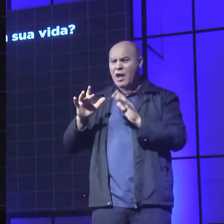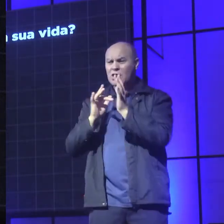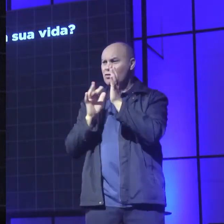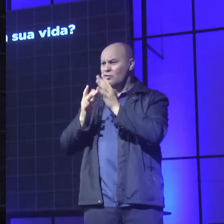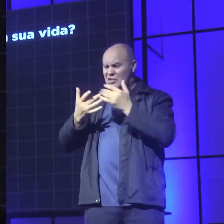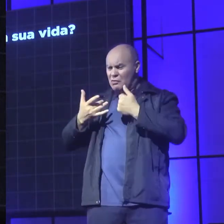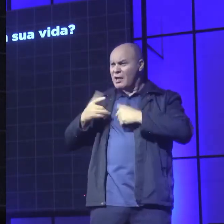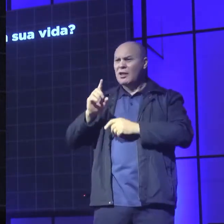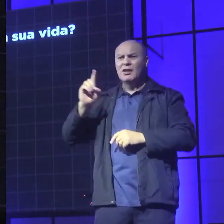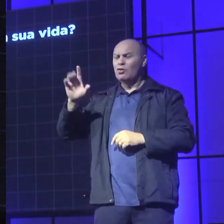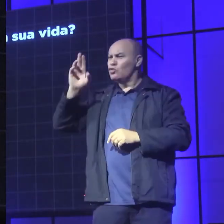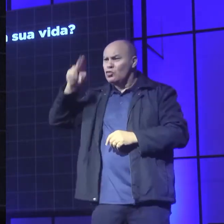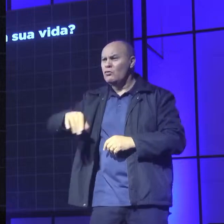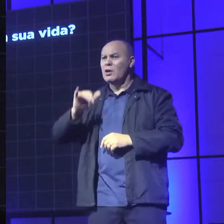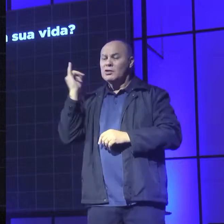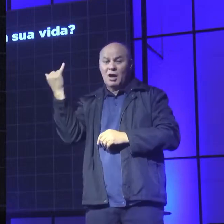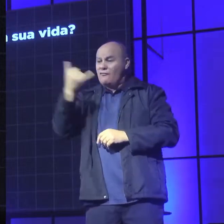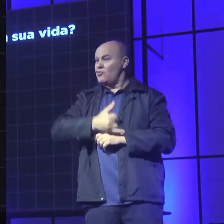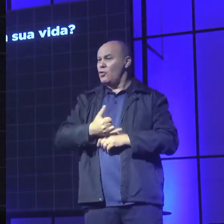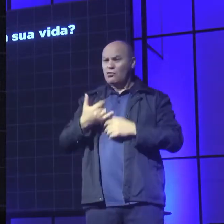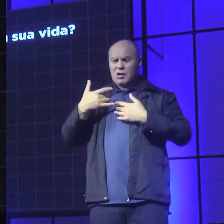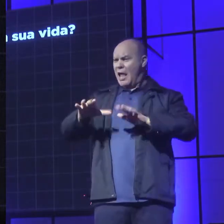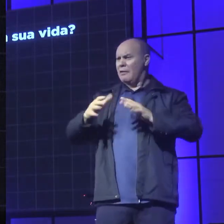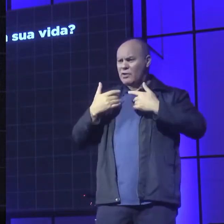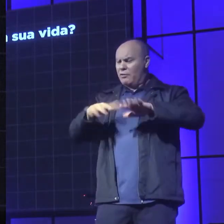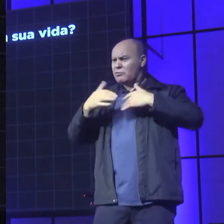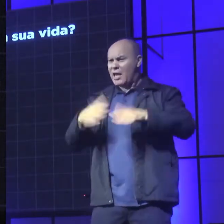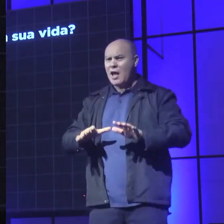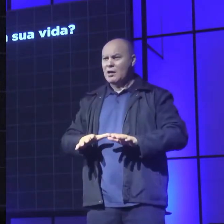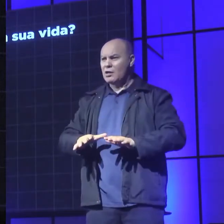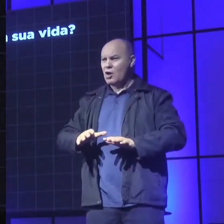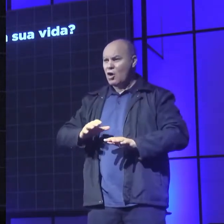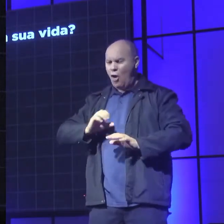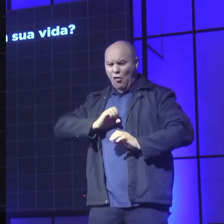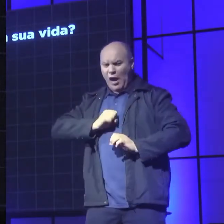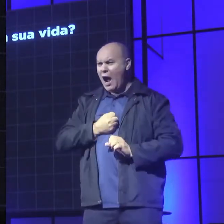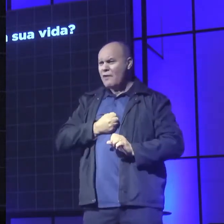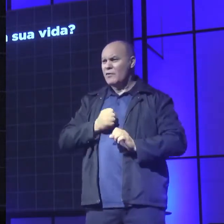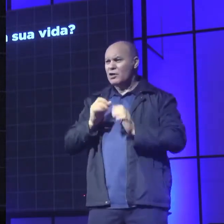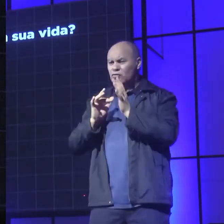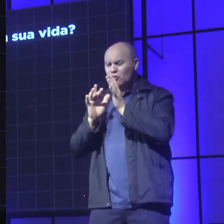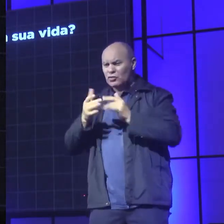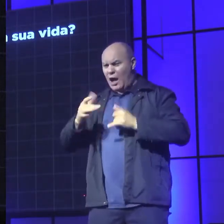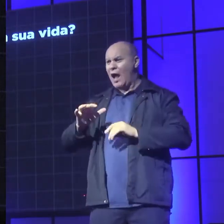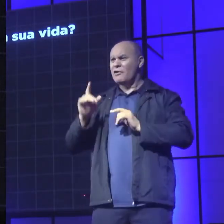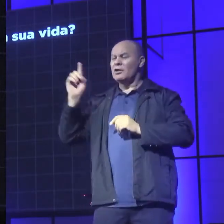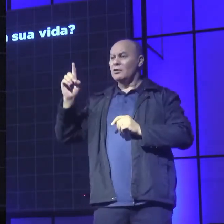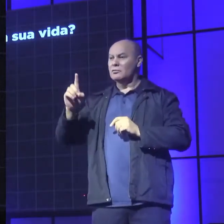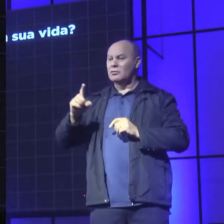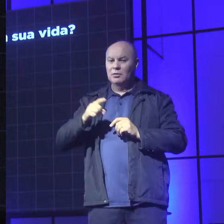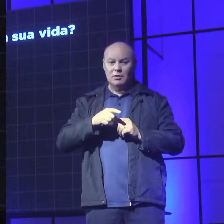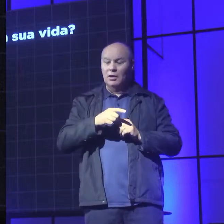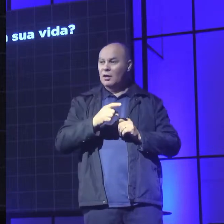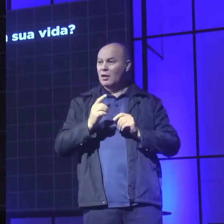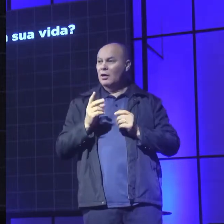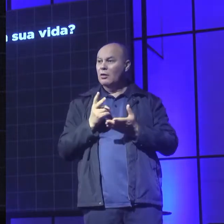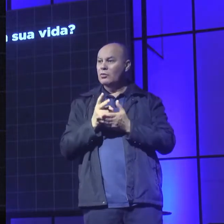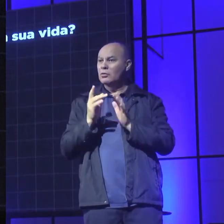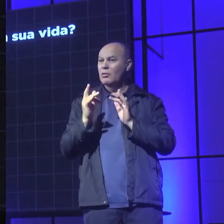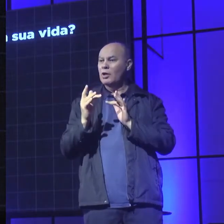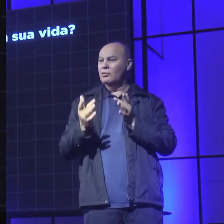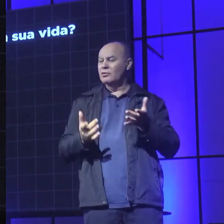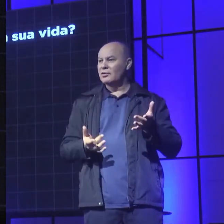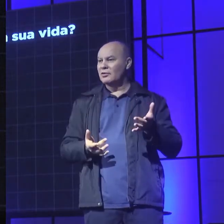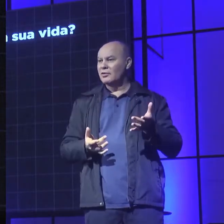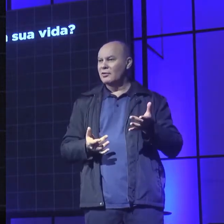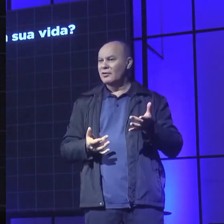olhe, pare, veja a verdade. Talvez você tenha que dar um pontapé na traseira dessa pessoa que você